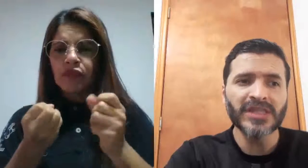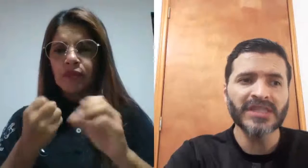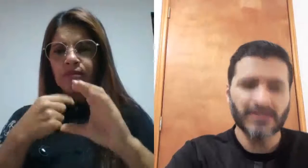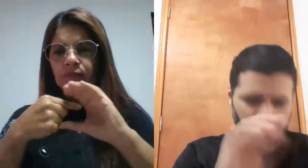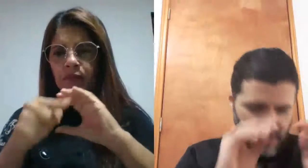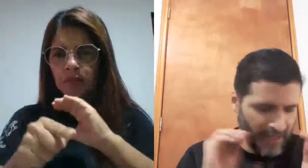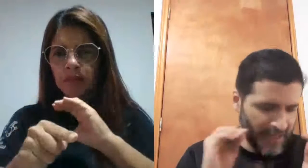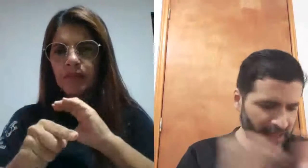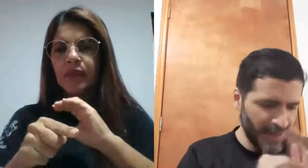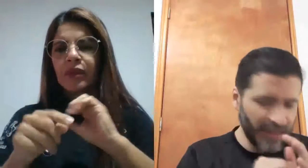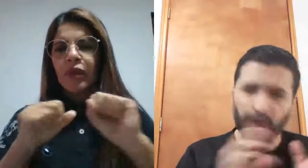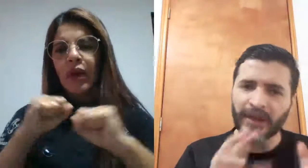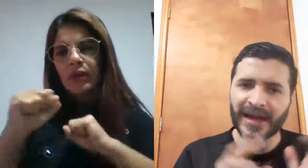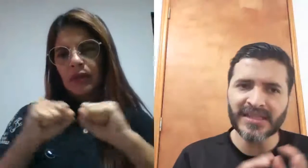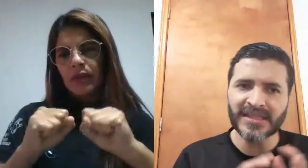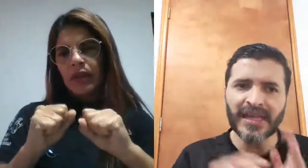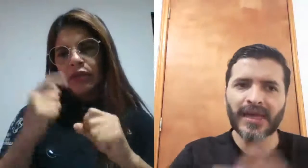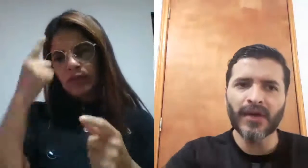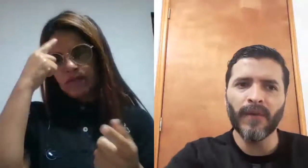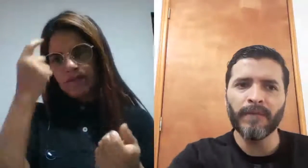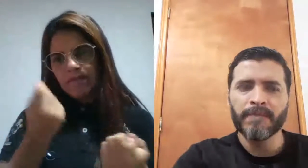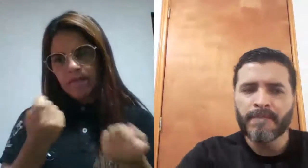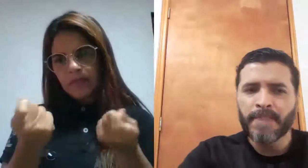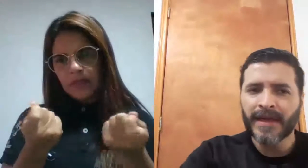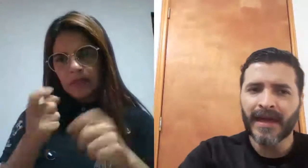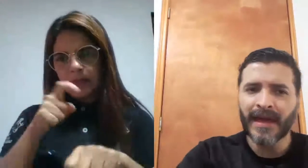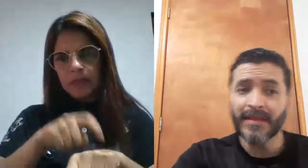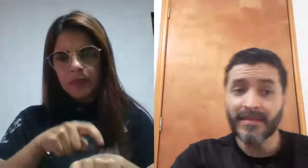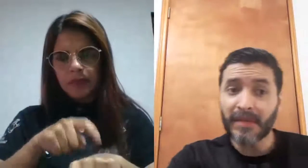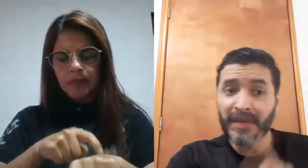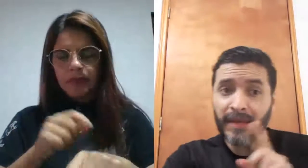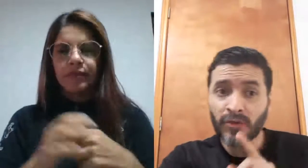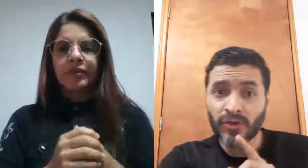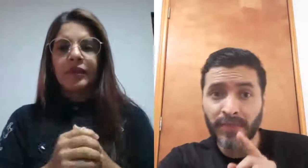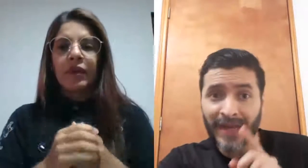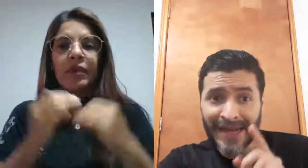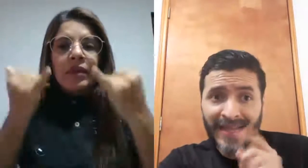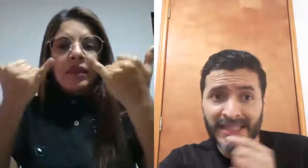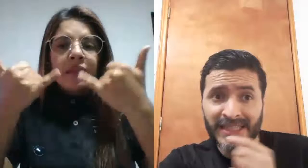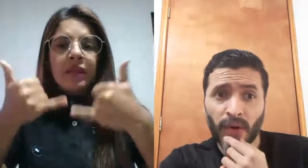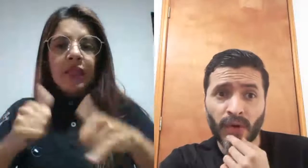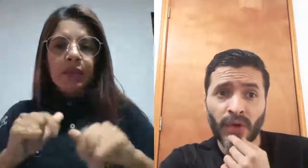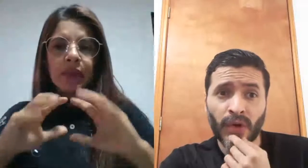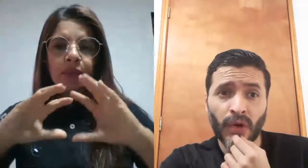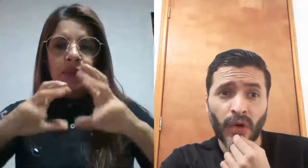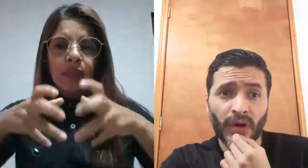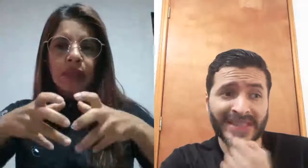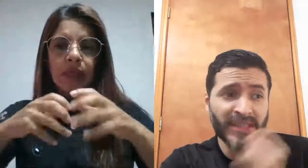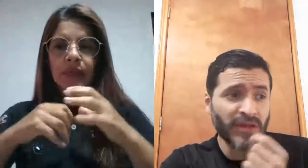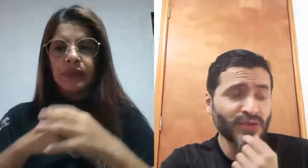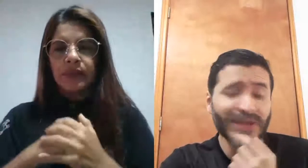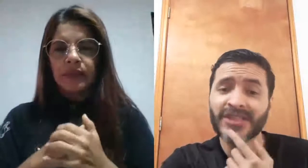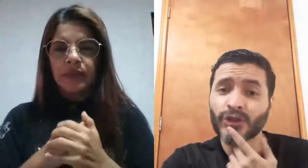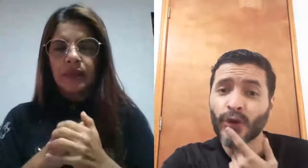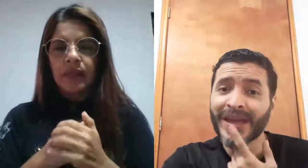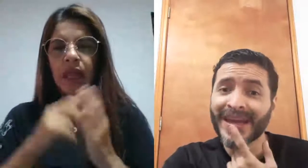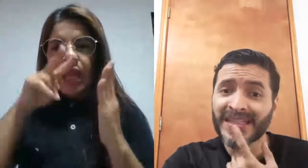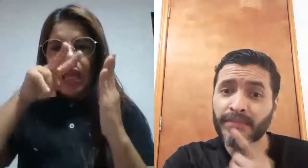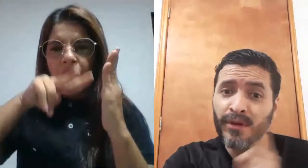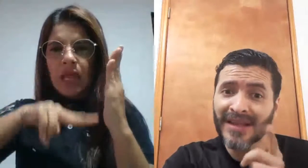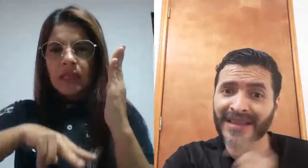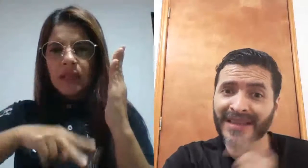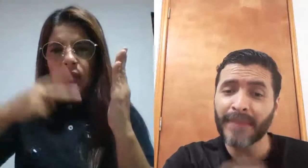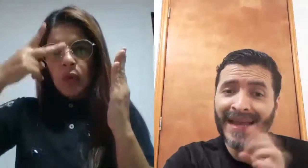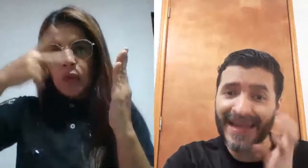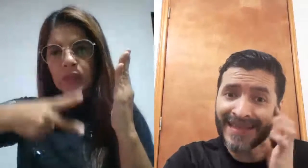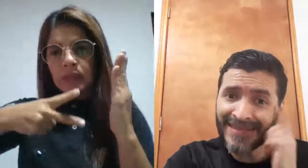actividad. Entonces, quiero dejarles ahí, quiero que terminemos pues la clase con leyéndoles una historia